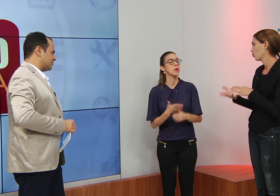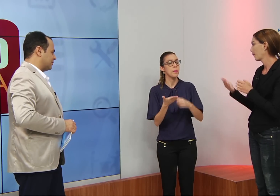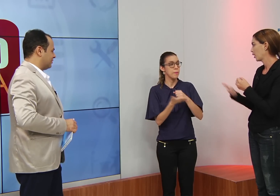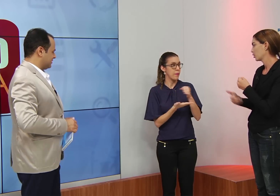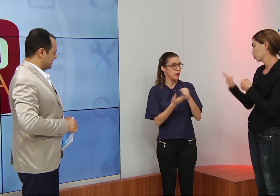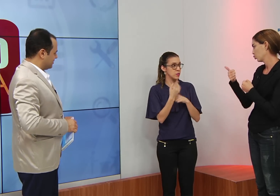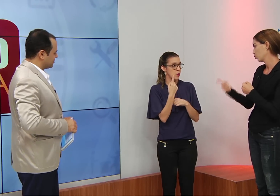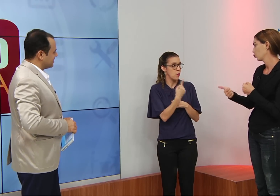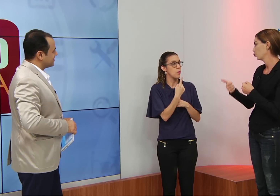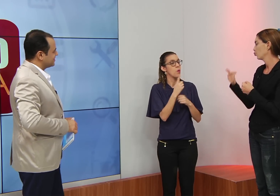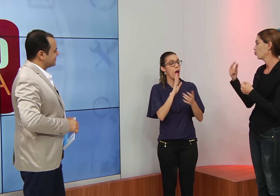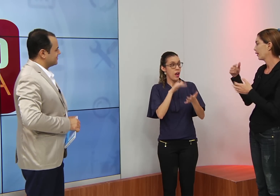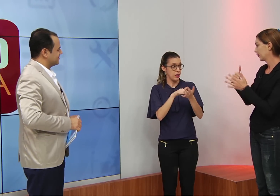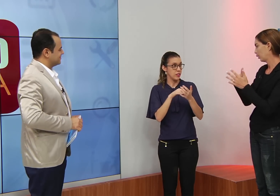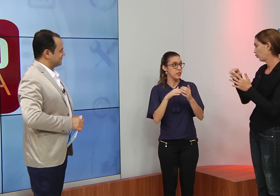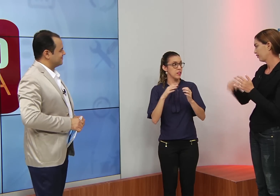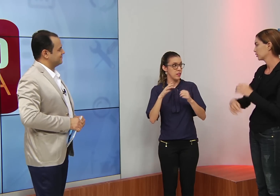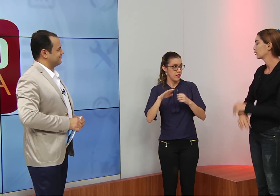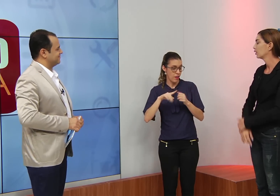tem o básico, tem o avançado, né?